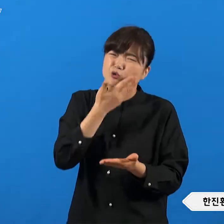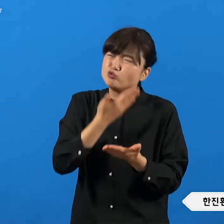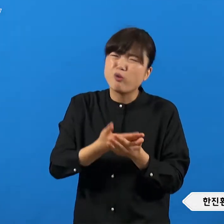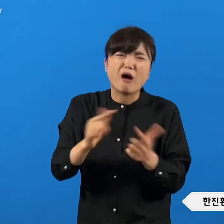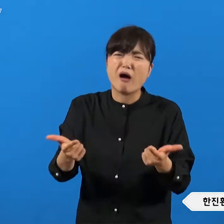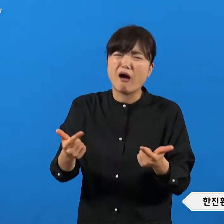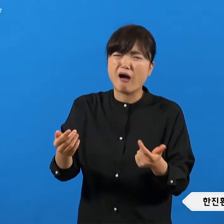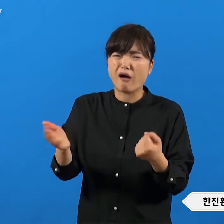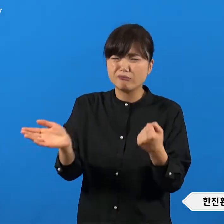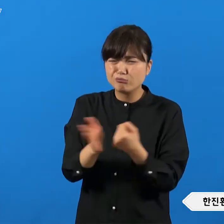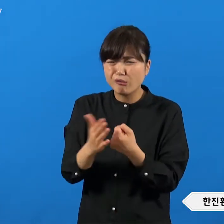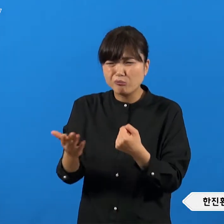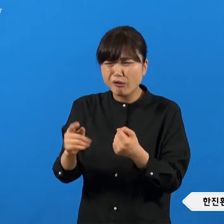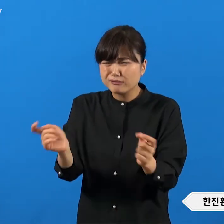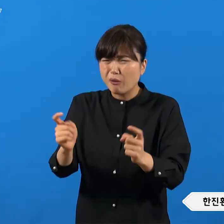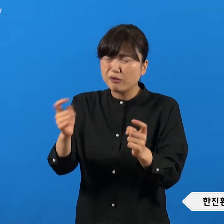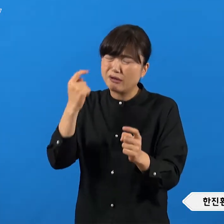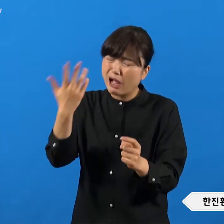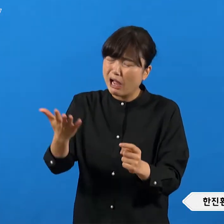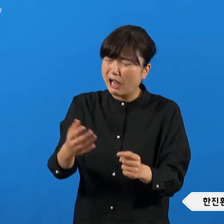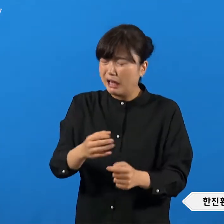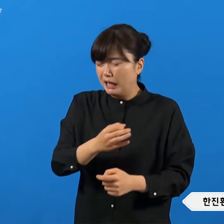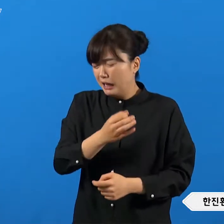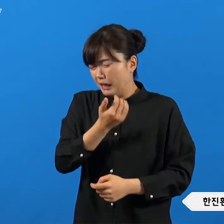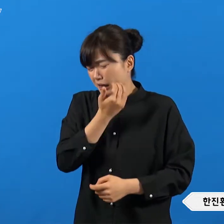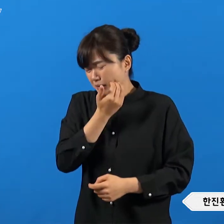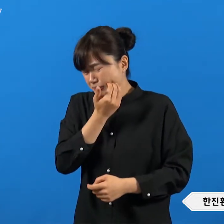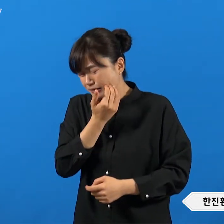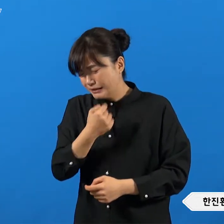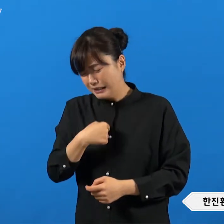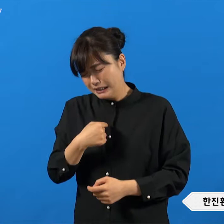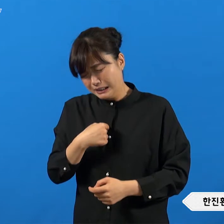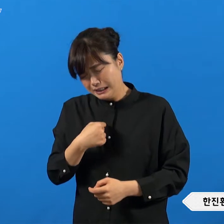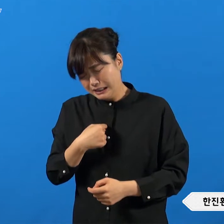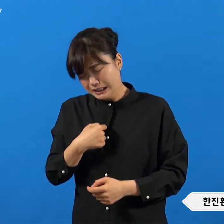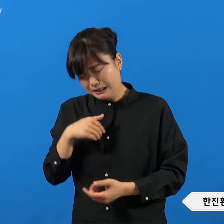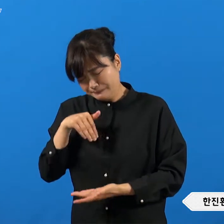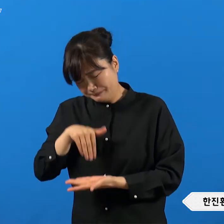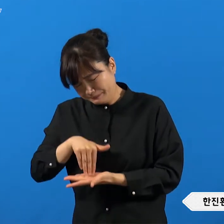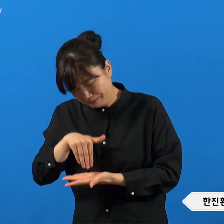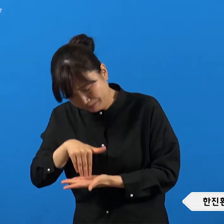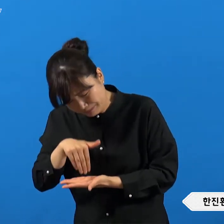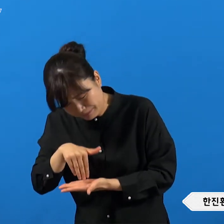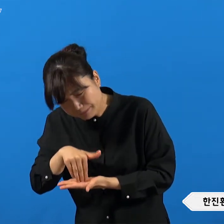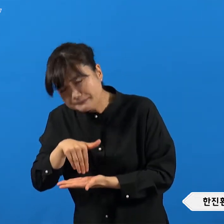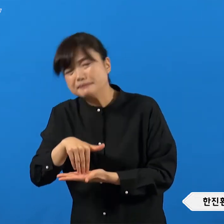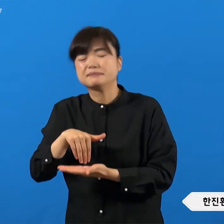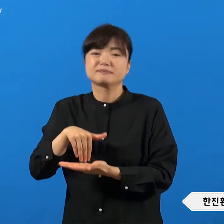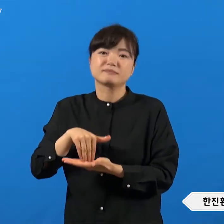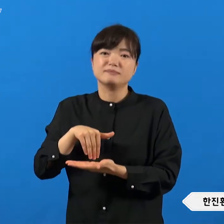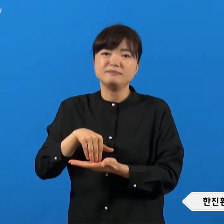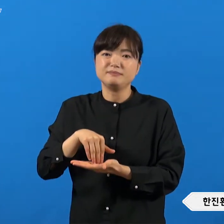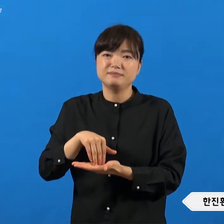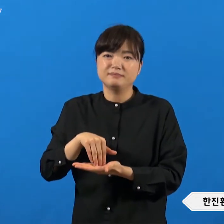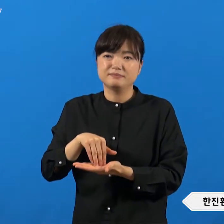그렇게 싸웠던가. 두 사람이 다 똑같이 너무나도 후회 막급했다.